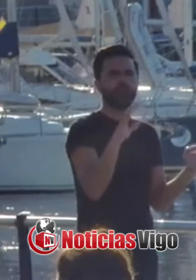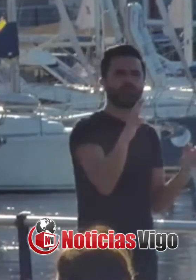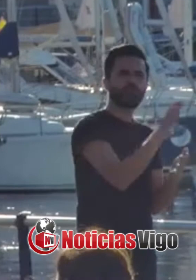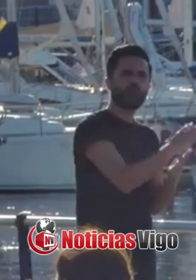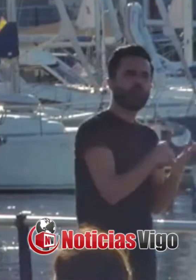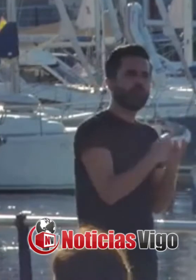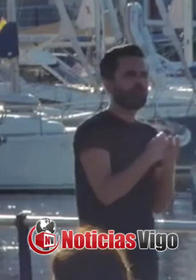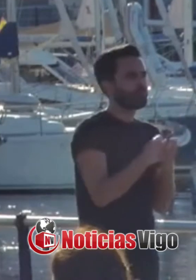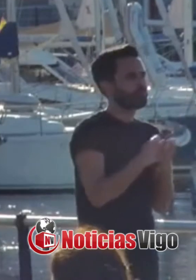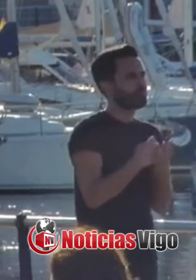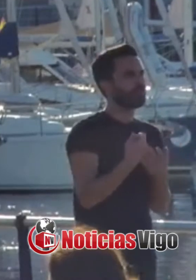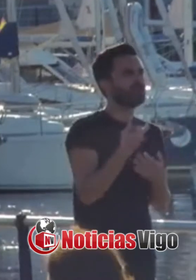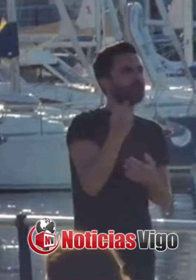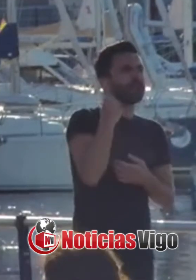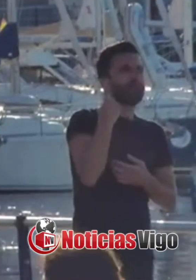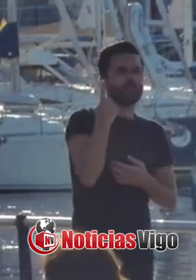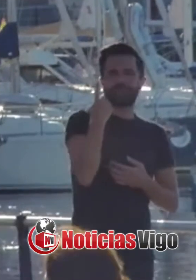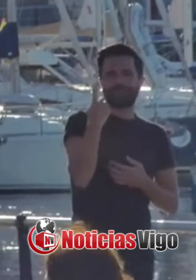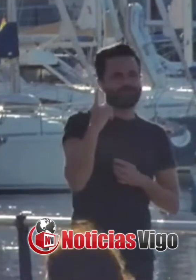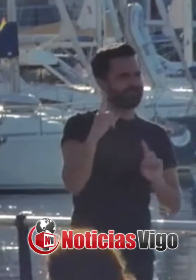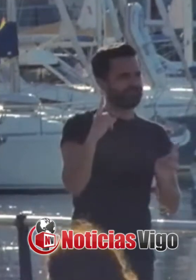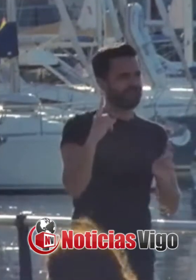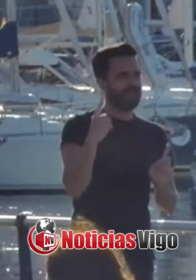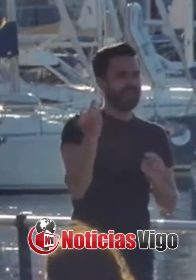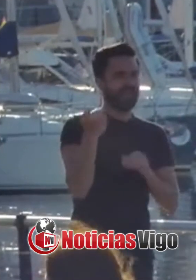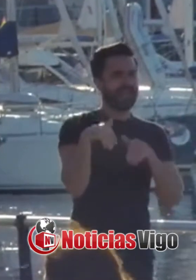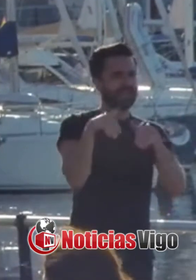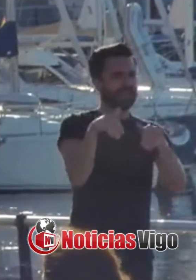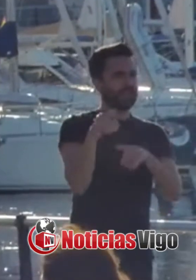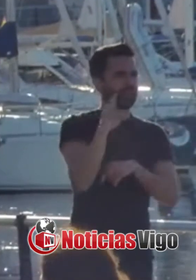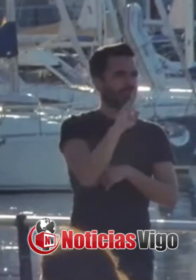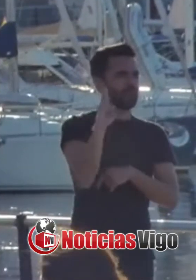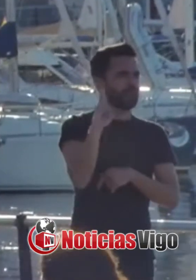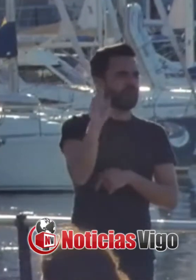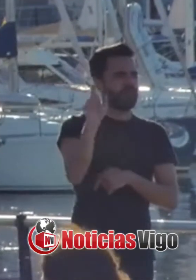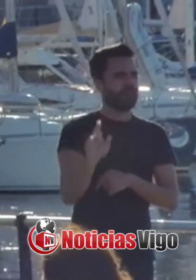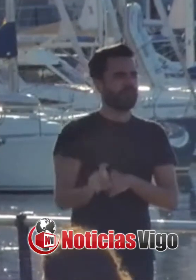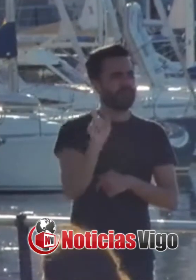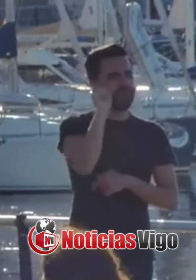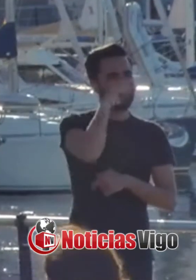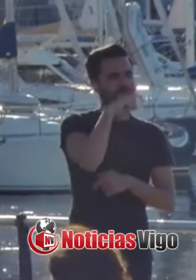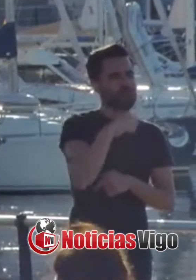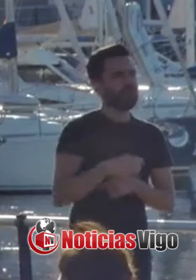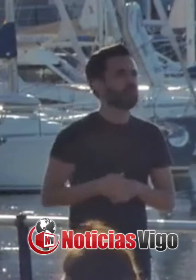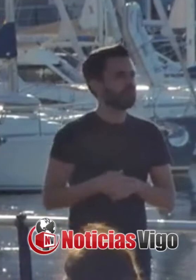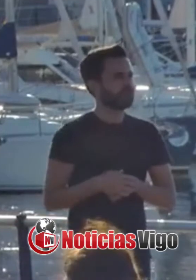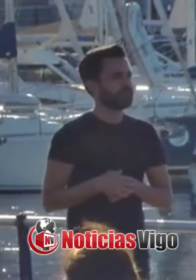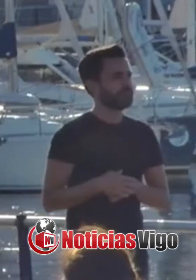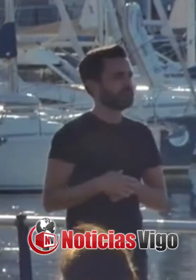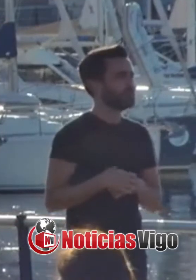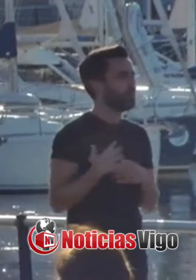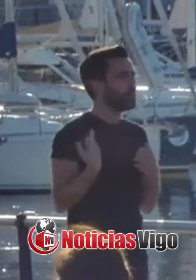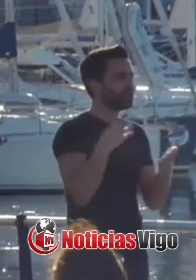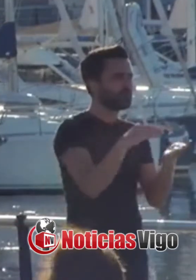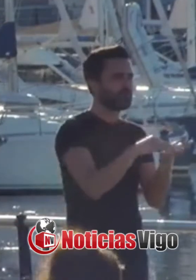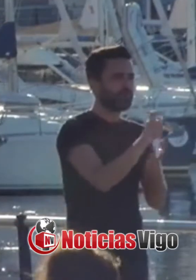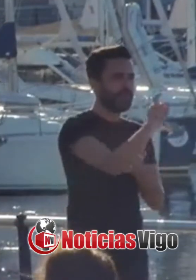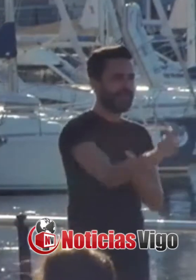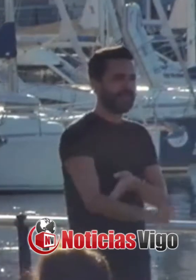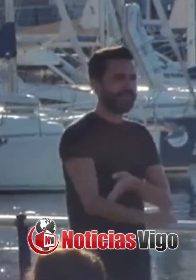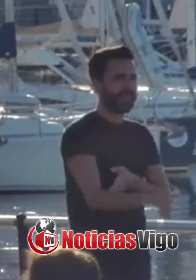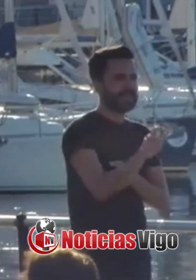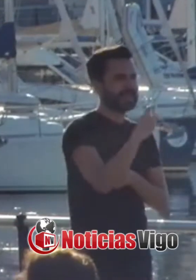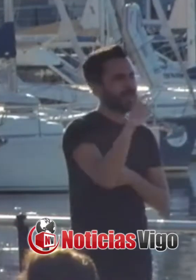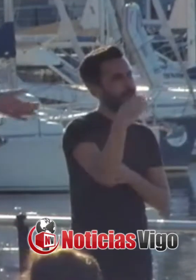O galego candidato do Partido Popular, Feijo. Que estivo, dio moitas veces Luis Bará, vou yo